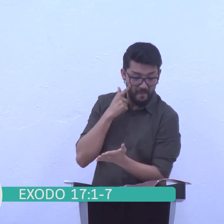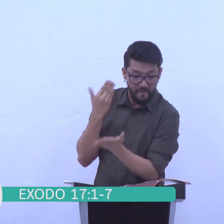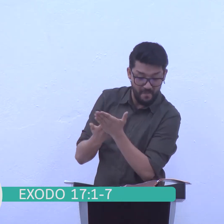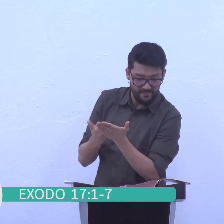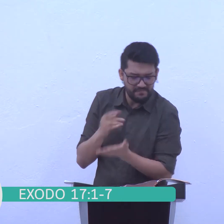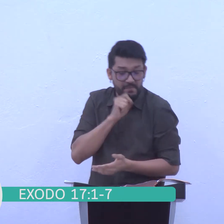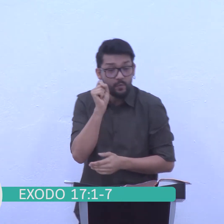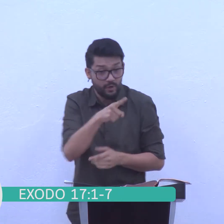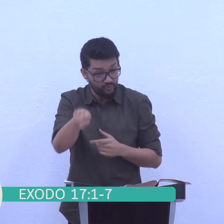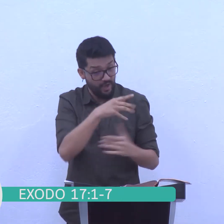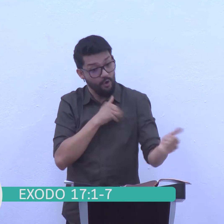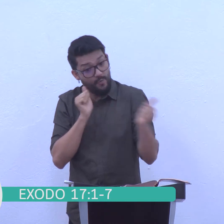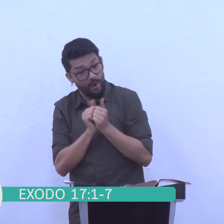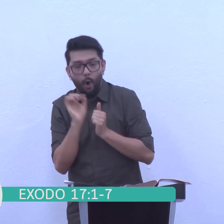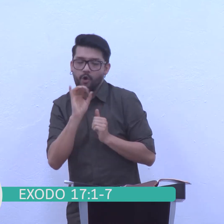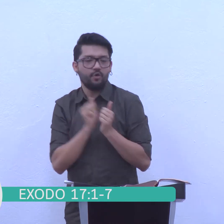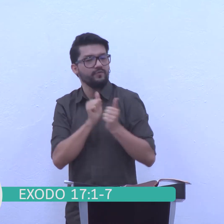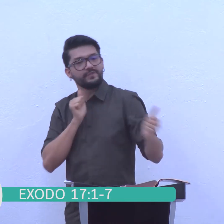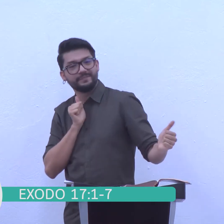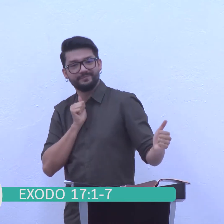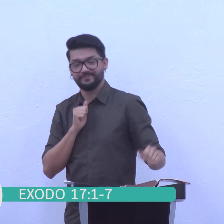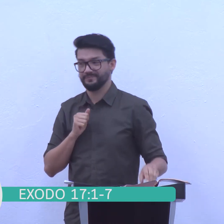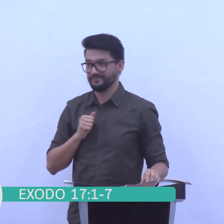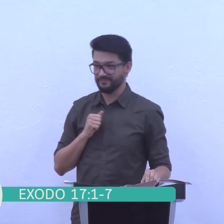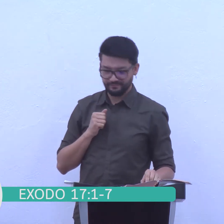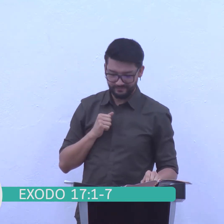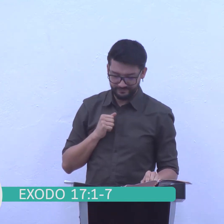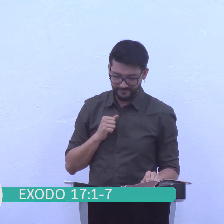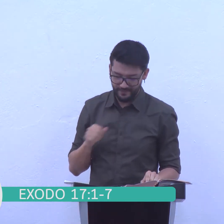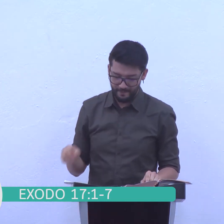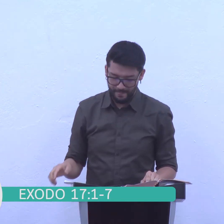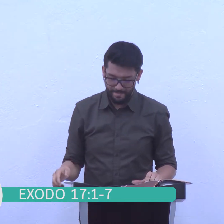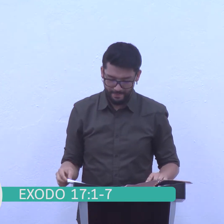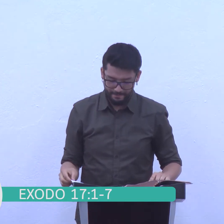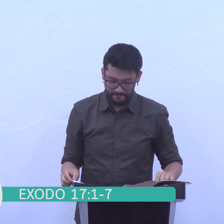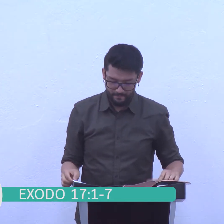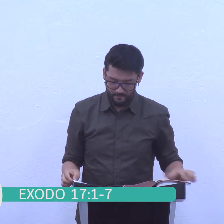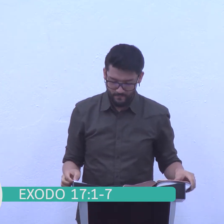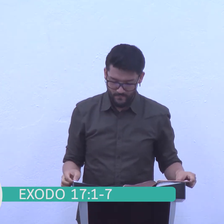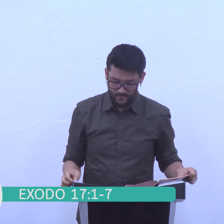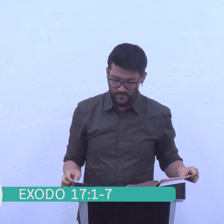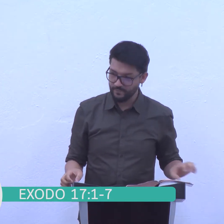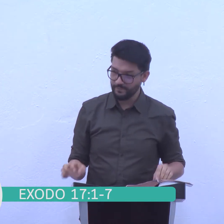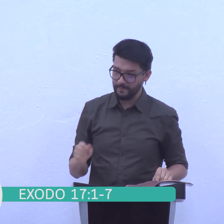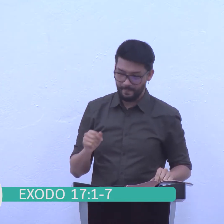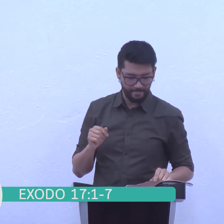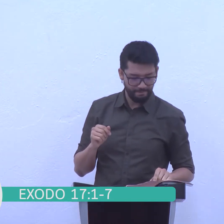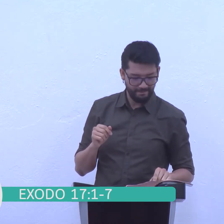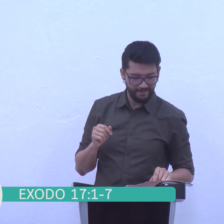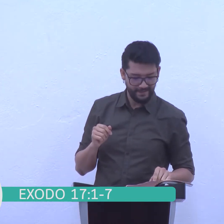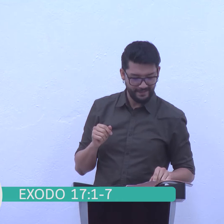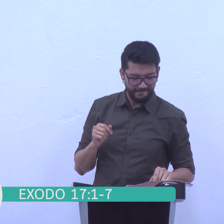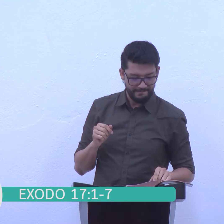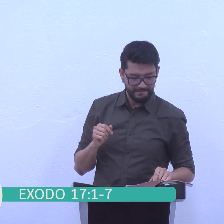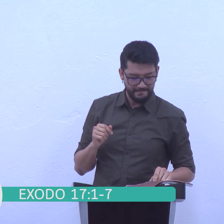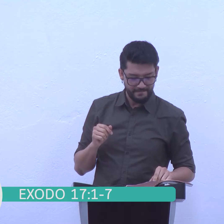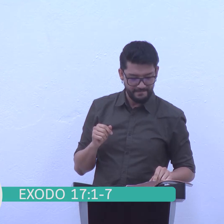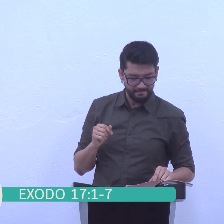Israel. Y llamó el nombre de aquel lugar Masah y Meriba, por la rencilla de los hijos de Israel